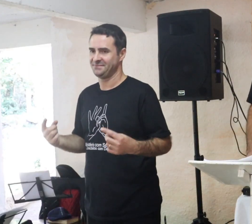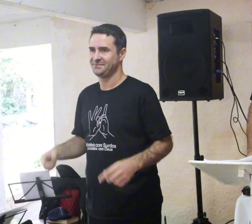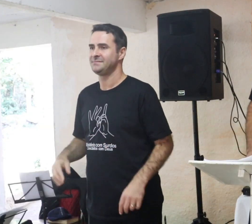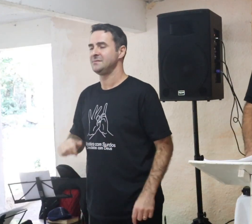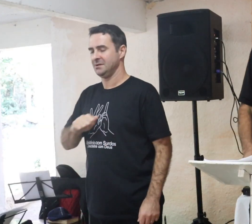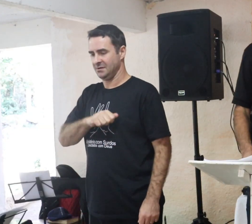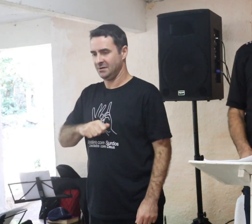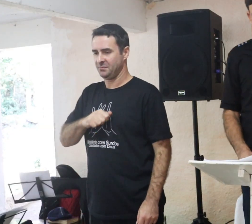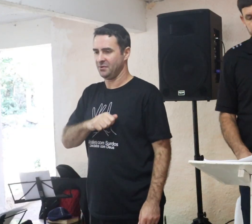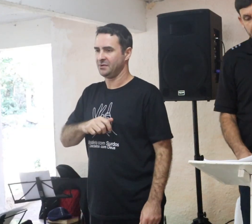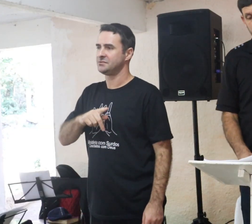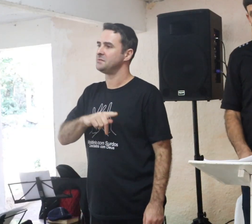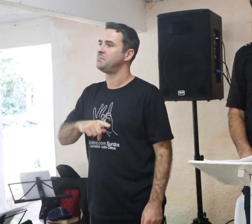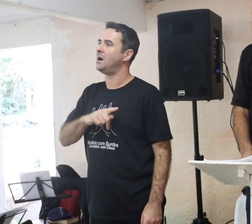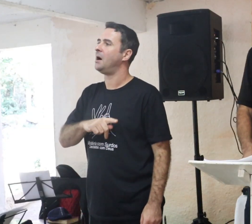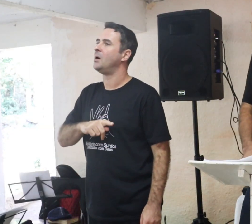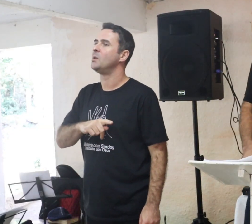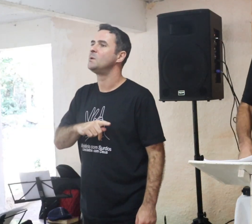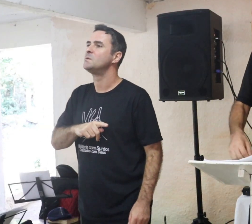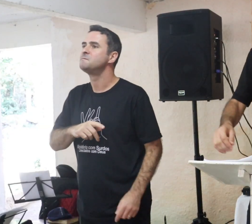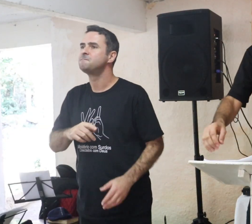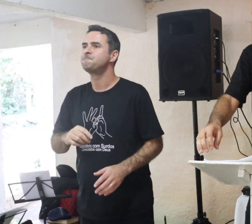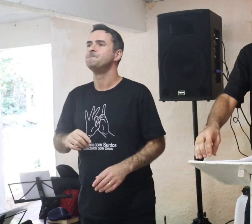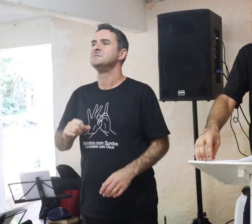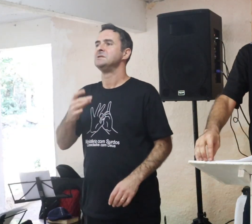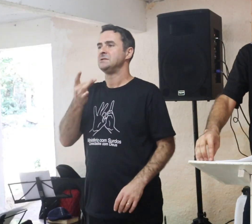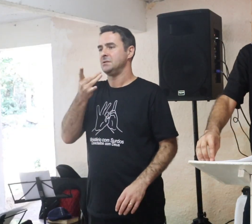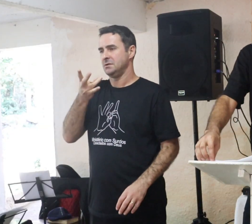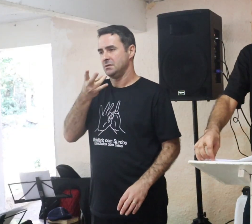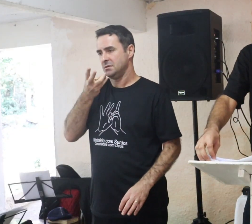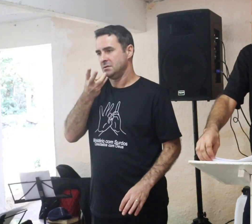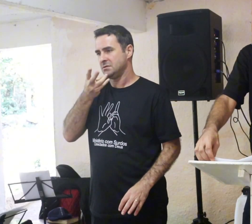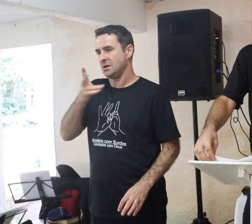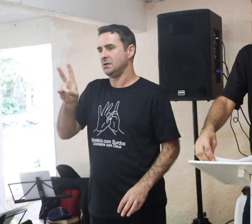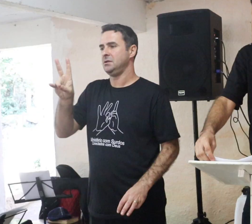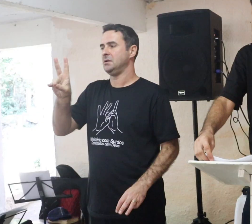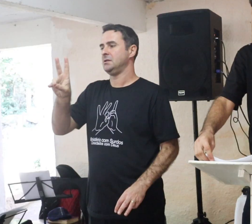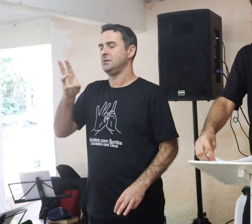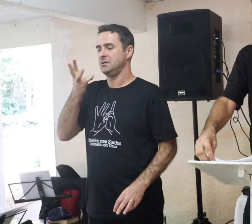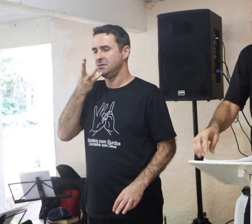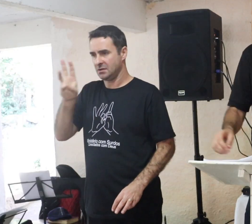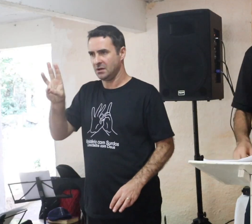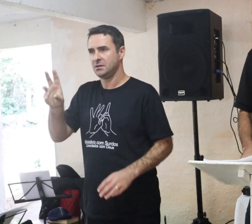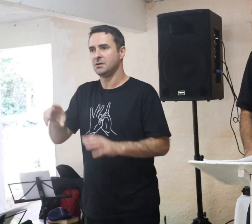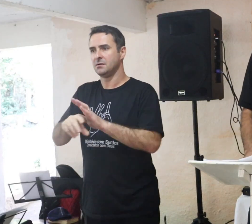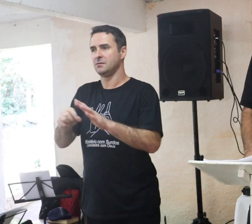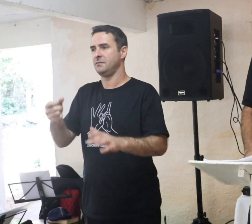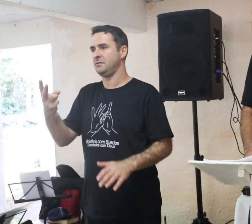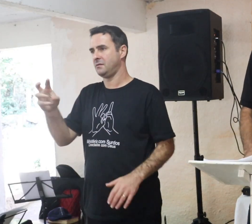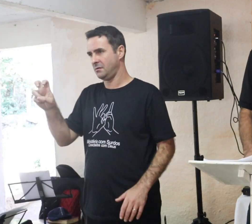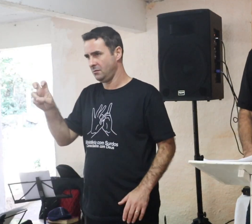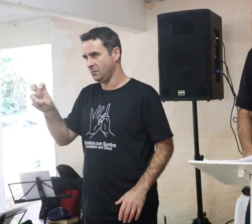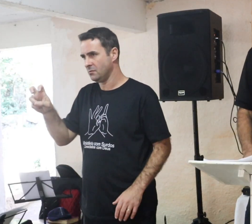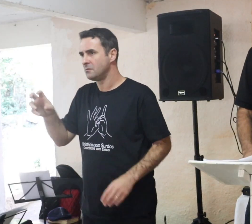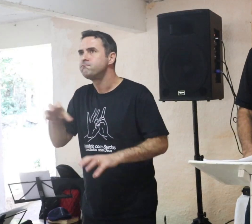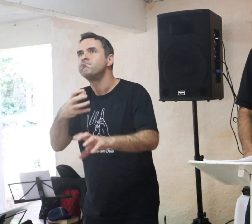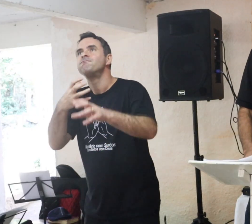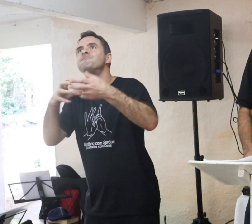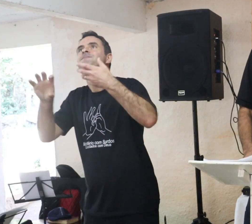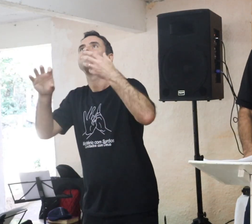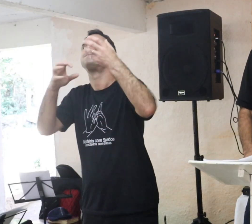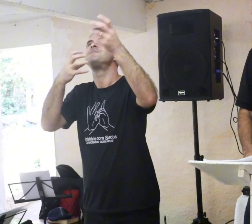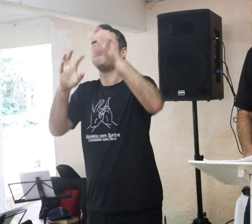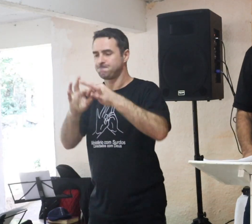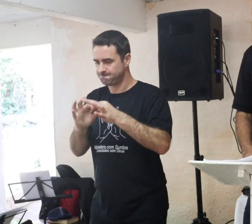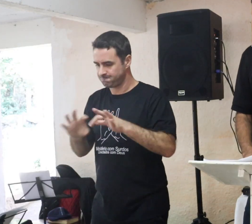O apóstolo Paulo cita aqui Isaías 25, que é um cântico de louvor a Deus pela libertação do seu povo. E ele,